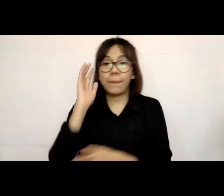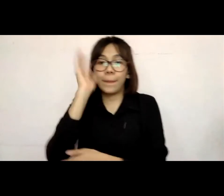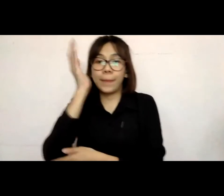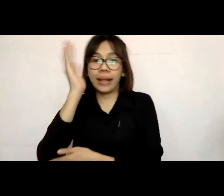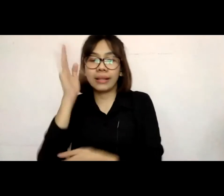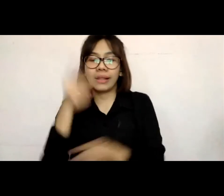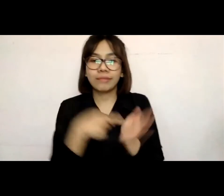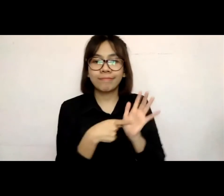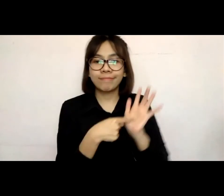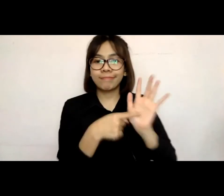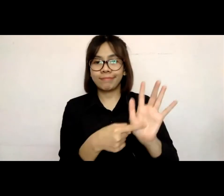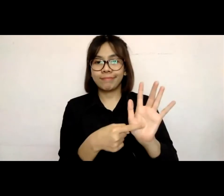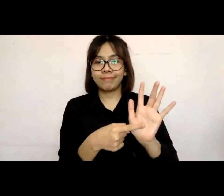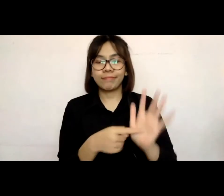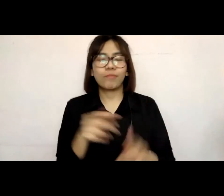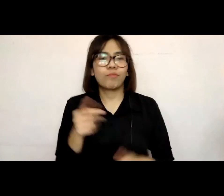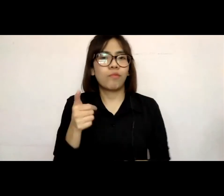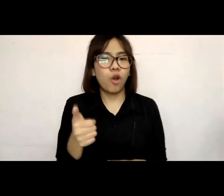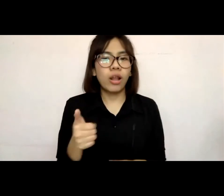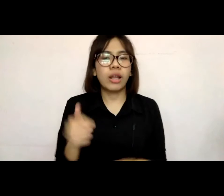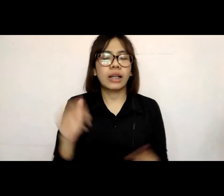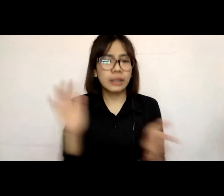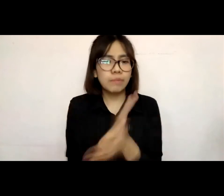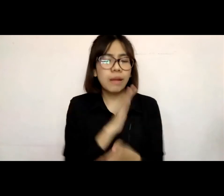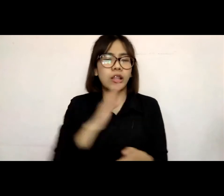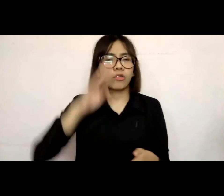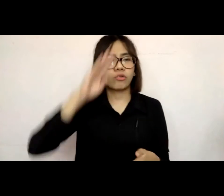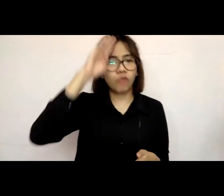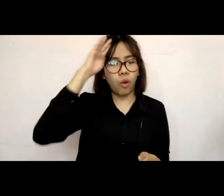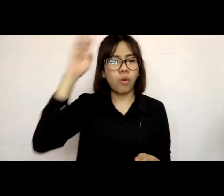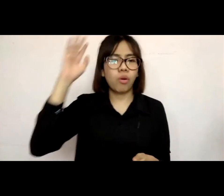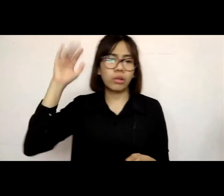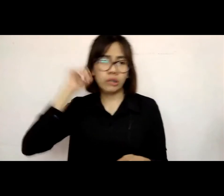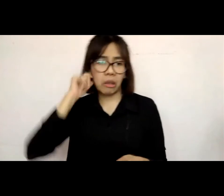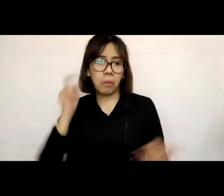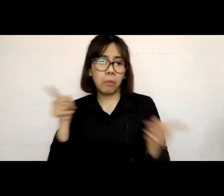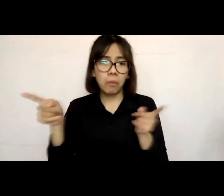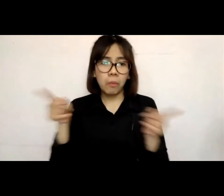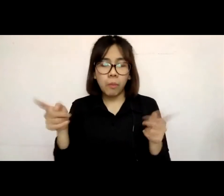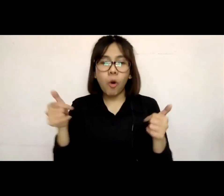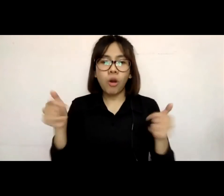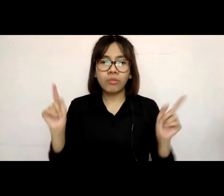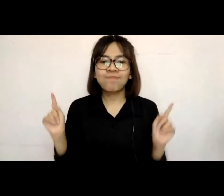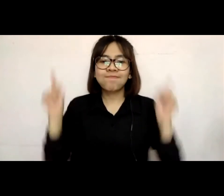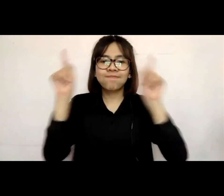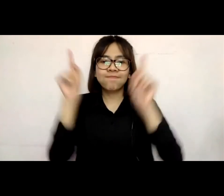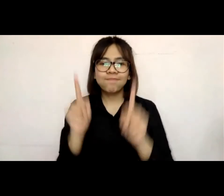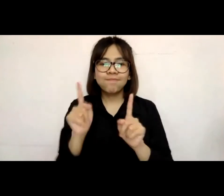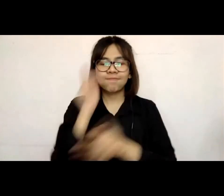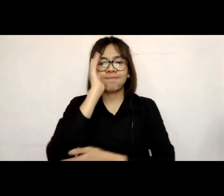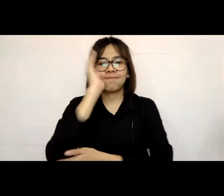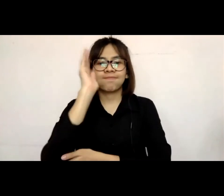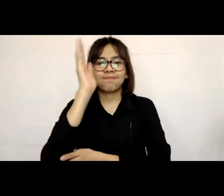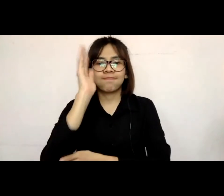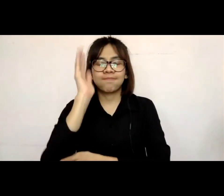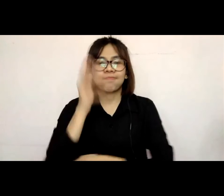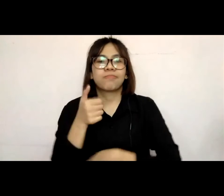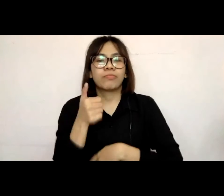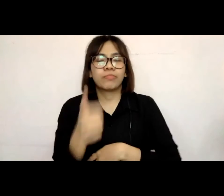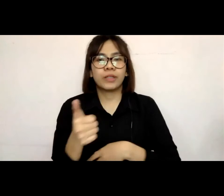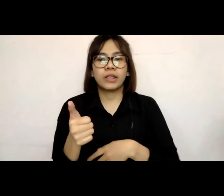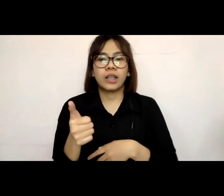Halo, selamat sore Pak. Ya, Pak Himam. Ini buat sharing kita juga di webinar kali ini ya. Kebijakan apa sebenarnya yang sudah dilakukan untuk